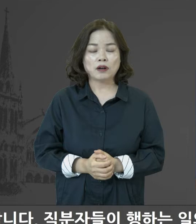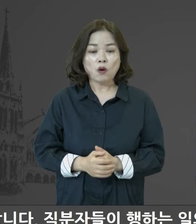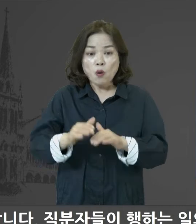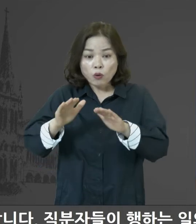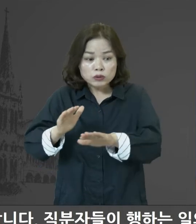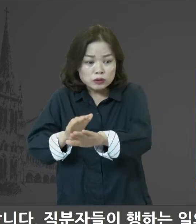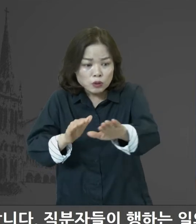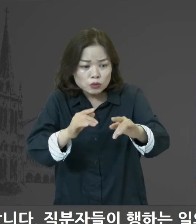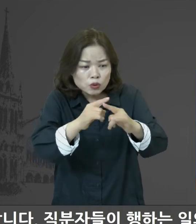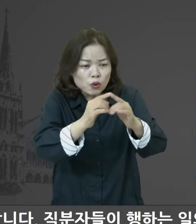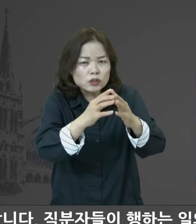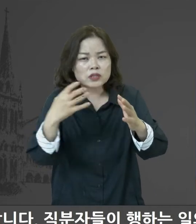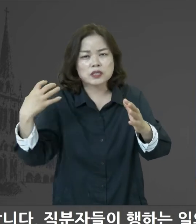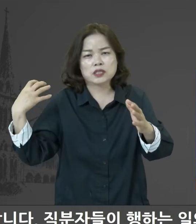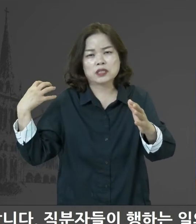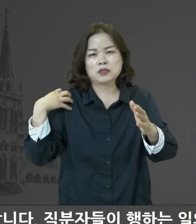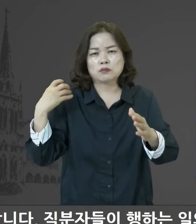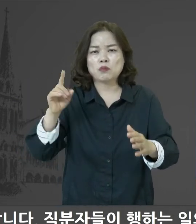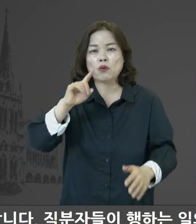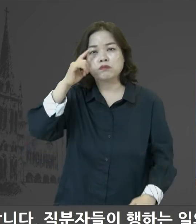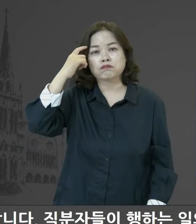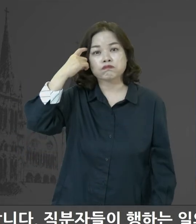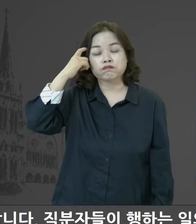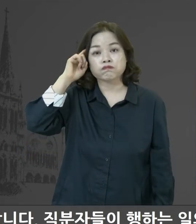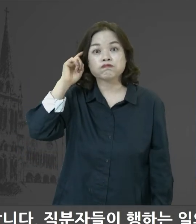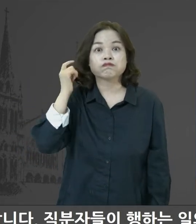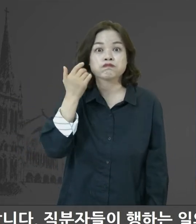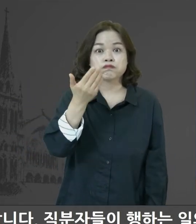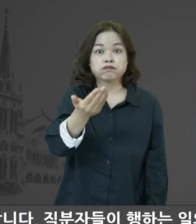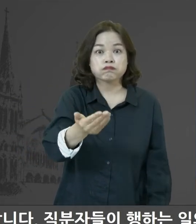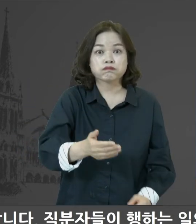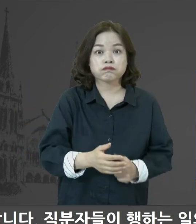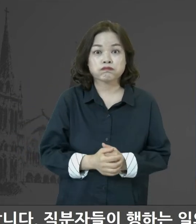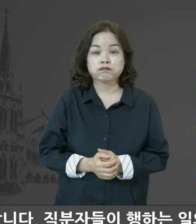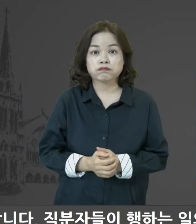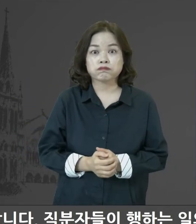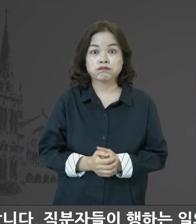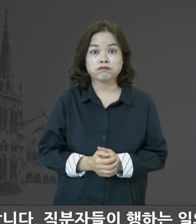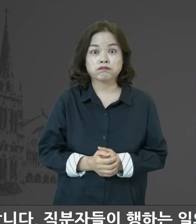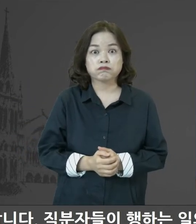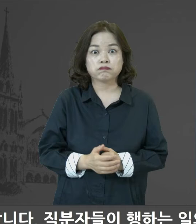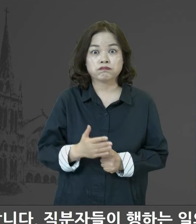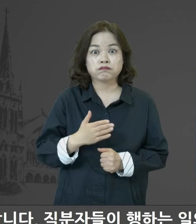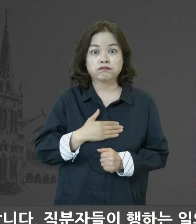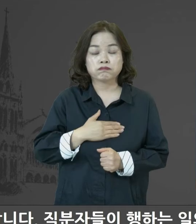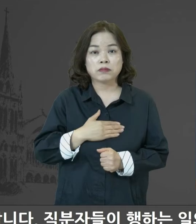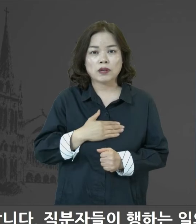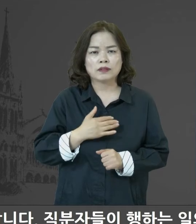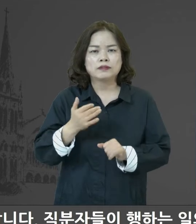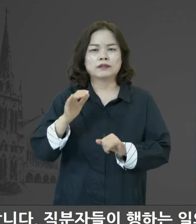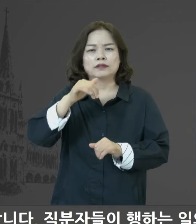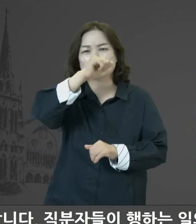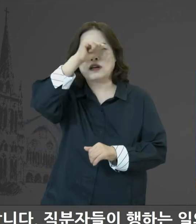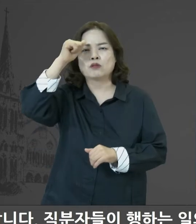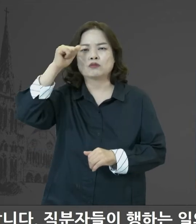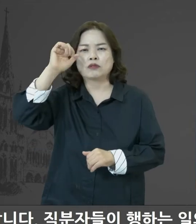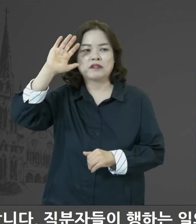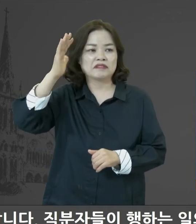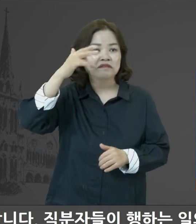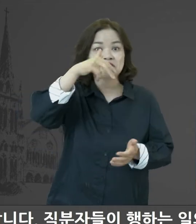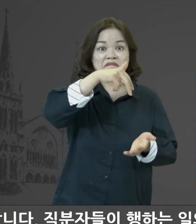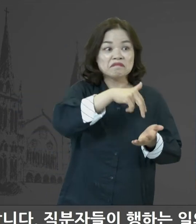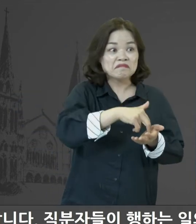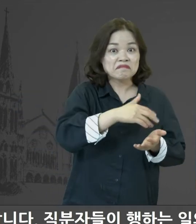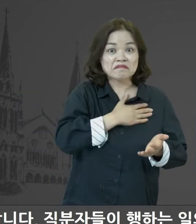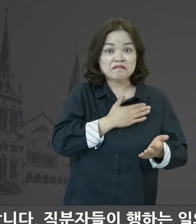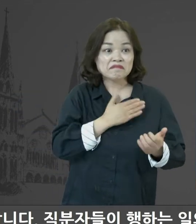오늘 여러분이 교회의 직분을 받고 무엇을 생각하십니까? 자, 나도 드디어 장로가 되었다.